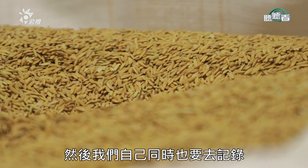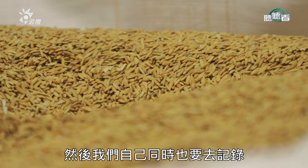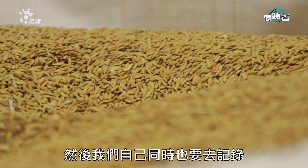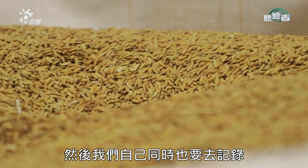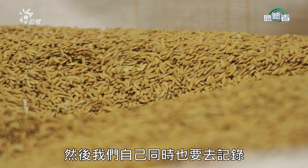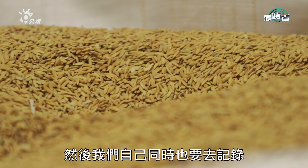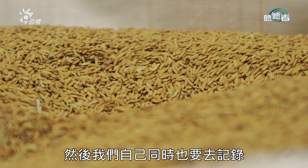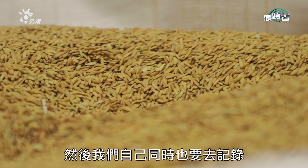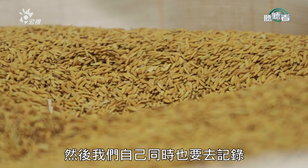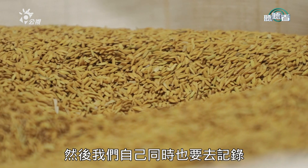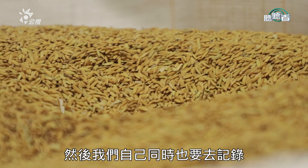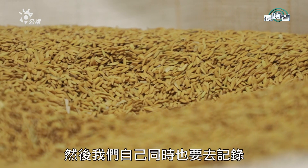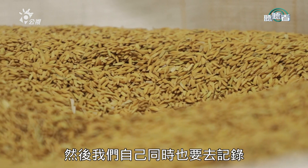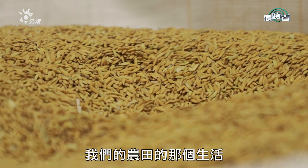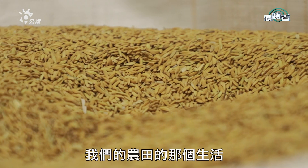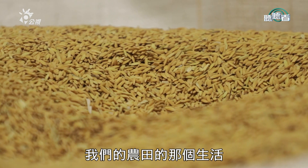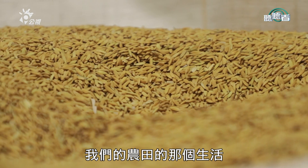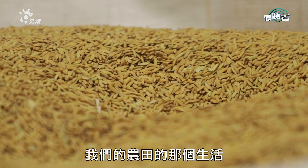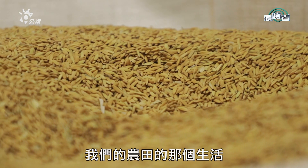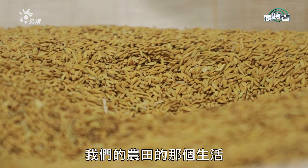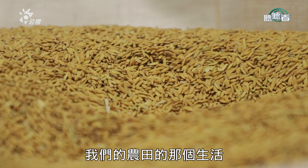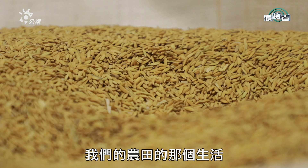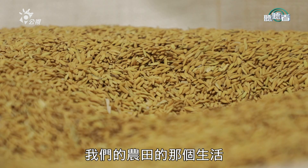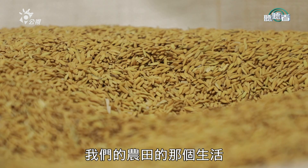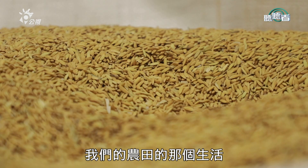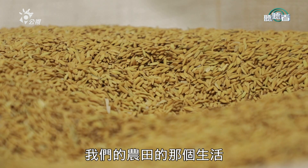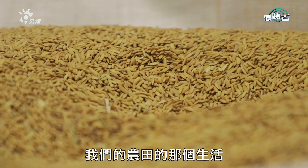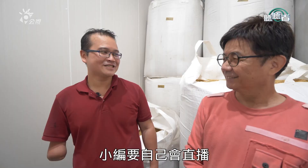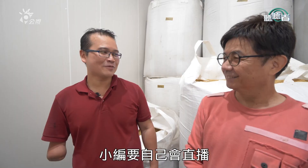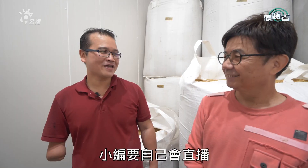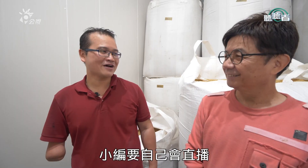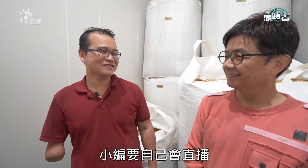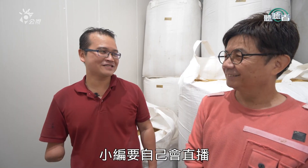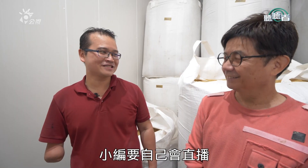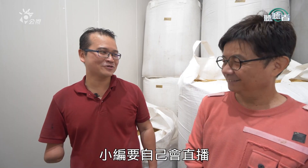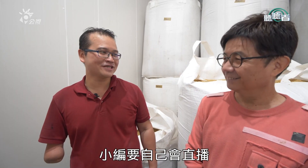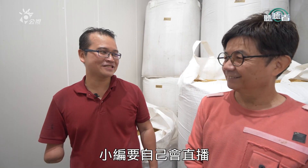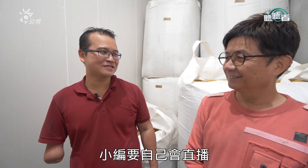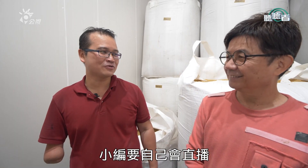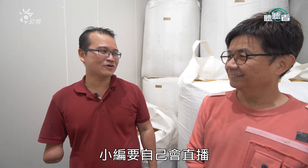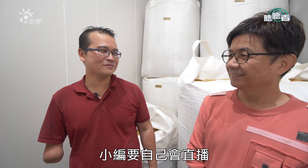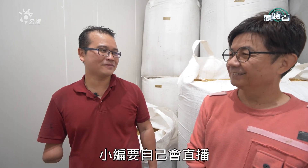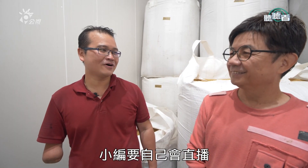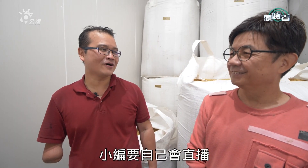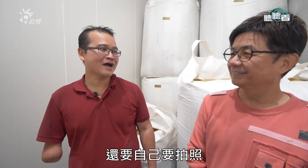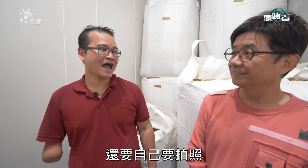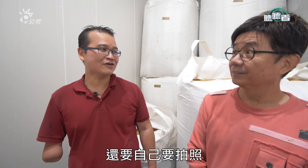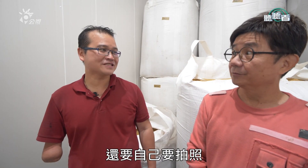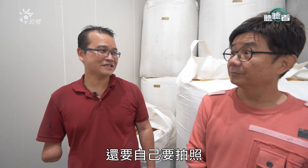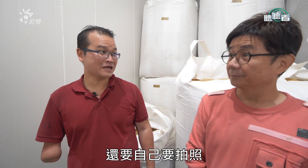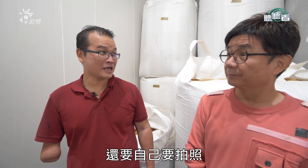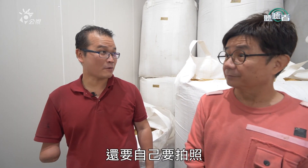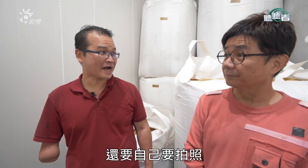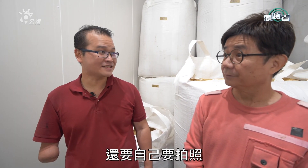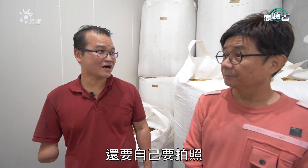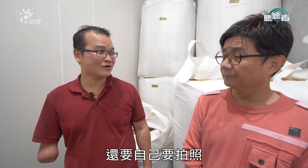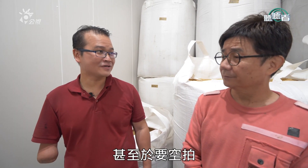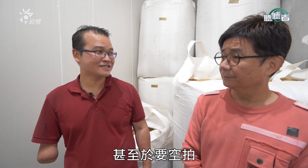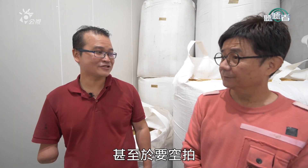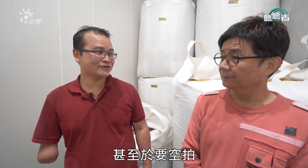时也要去记录我们的农田的那个生活。小编要自己会直播，哈，还要自己能要拍照，甚至于